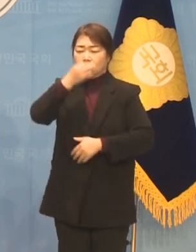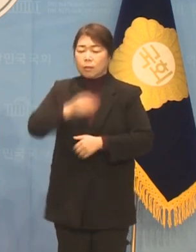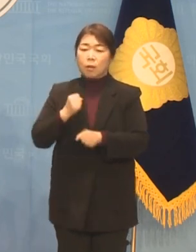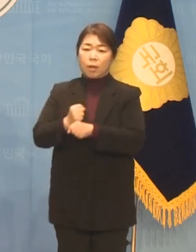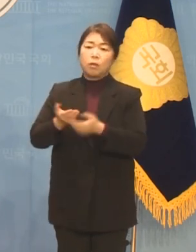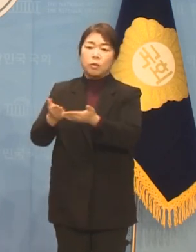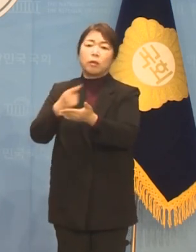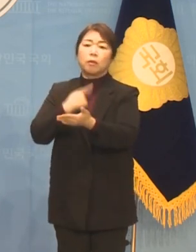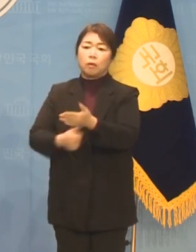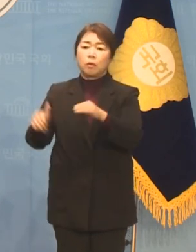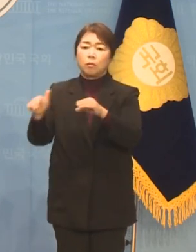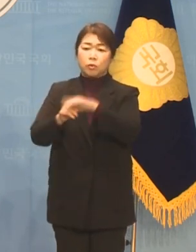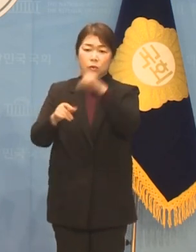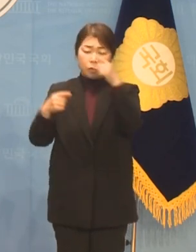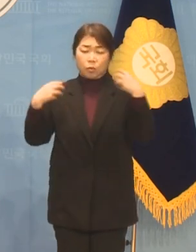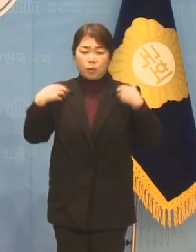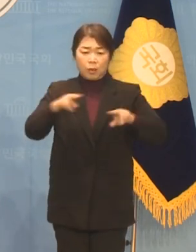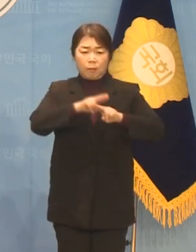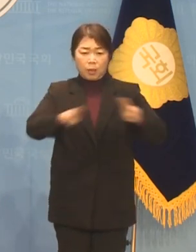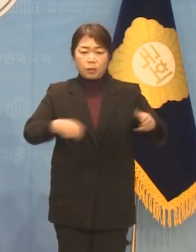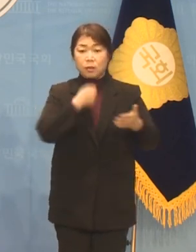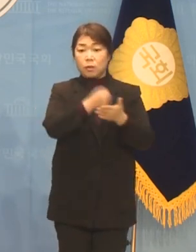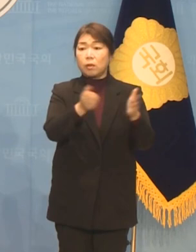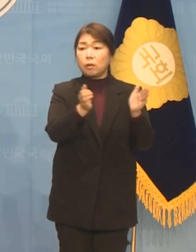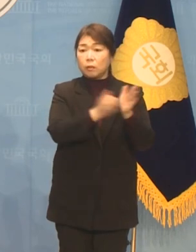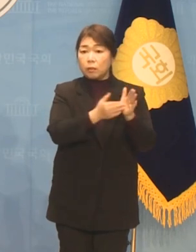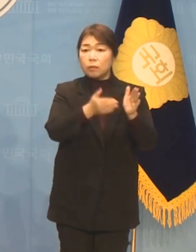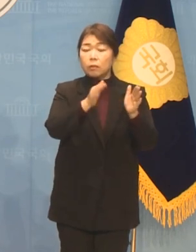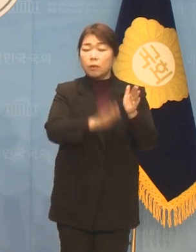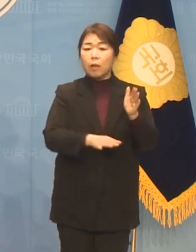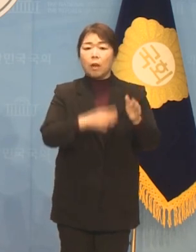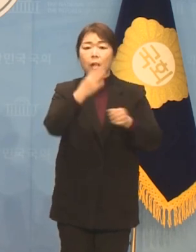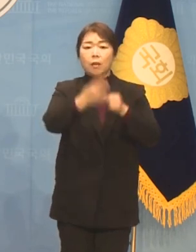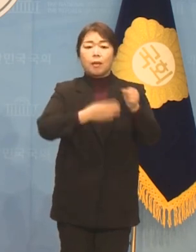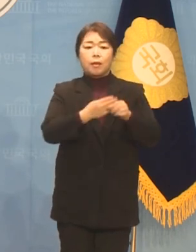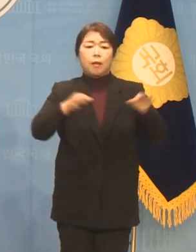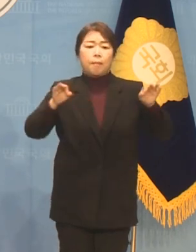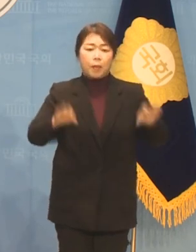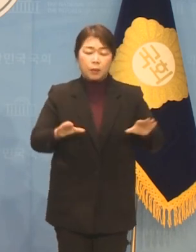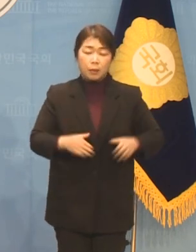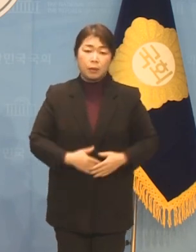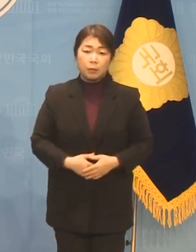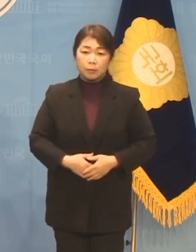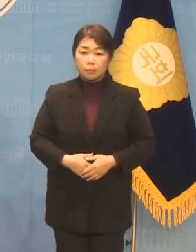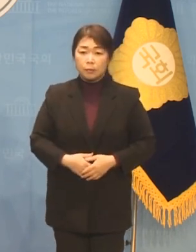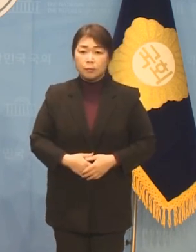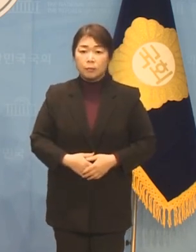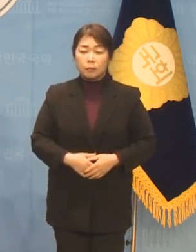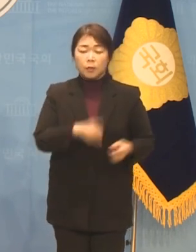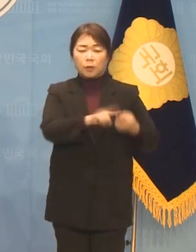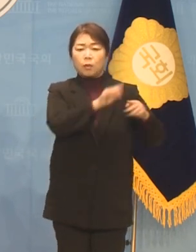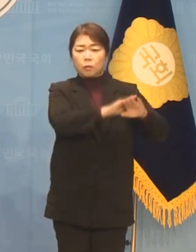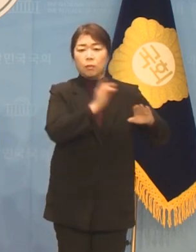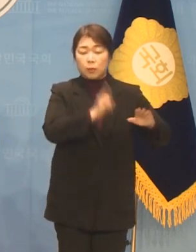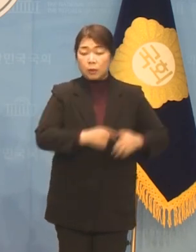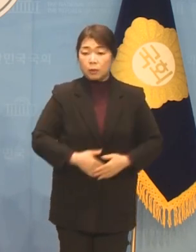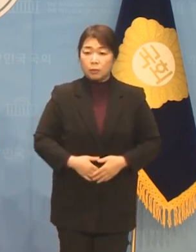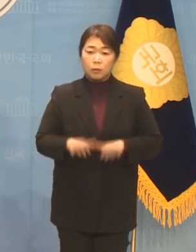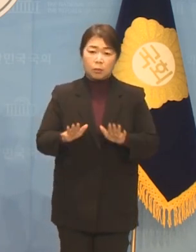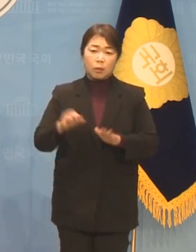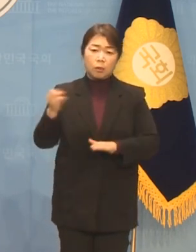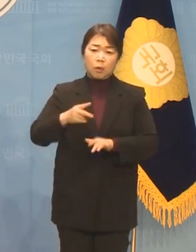문재인 정부에서 폐지를 결정한 지 불과 4년 만의 일입니다. 이번에도 역시 이주호